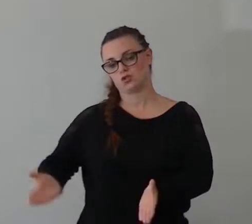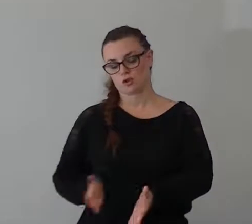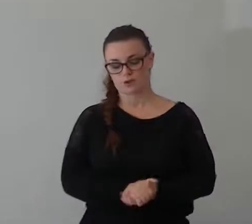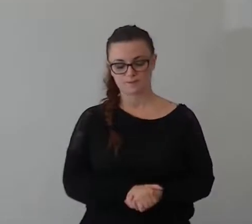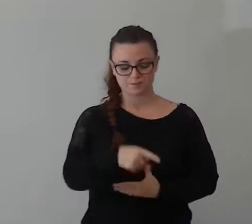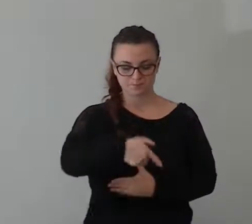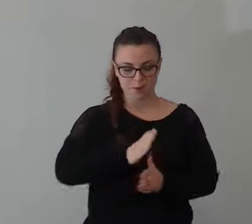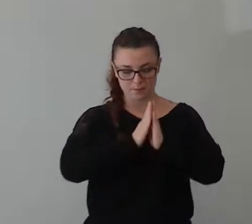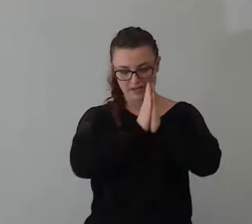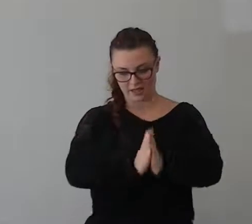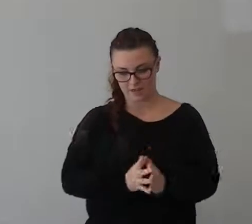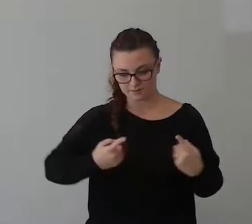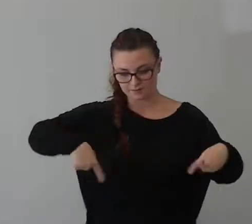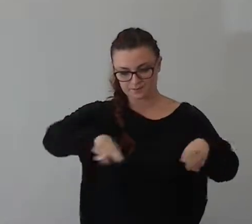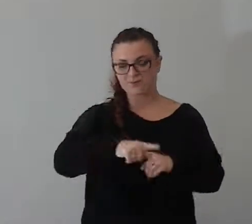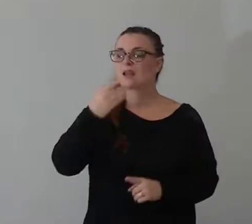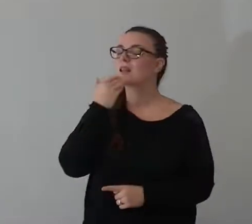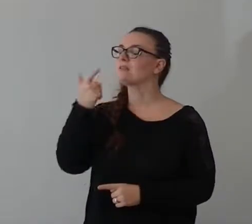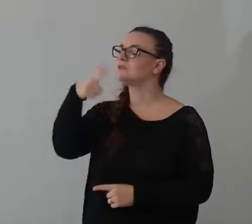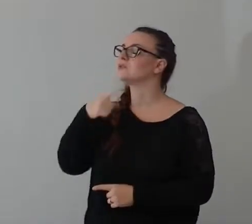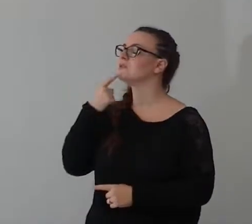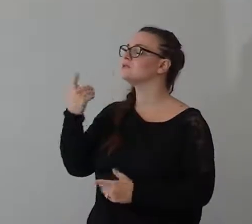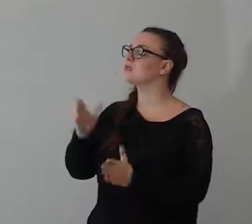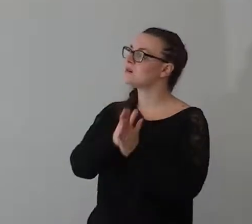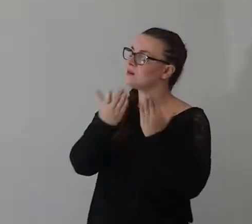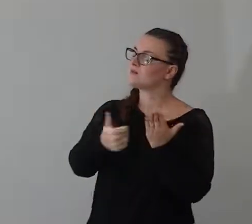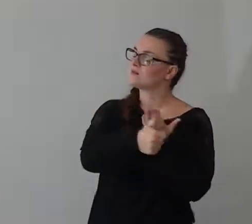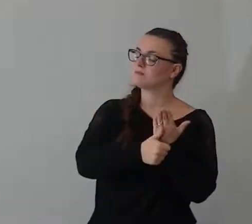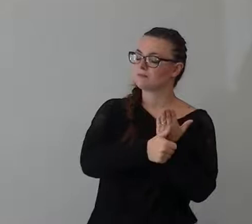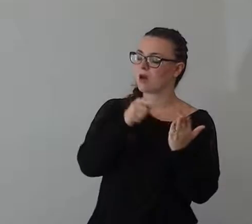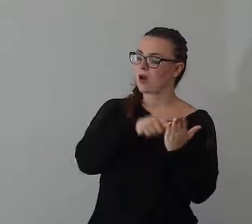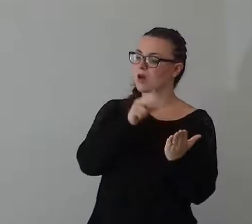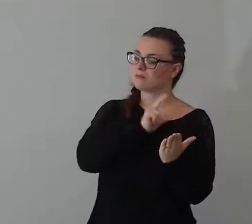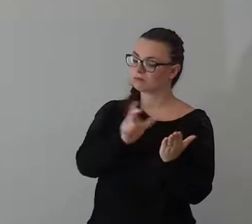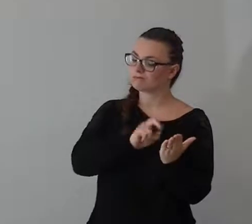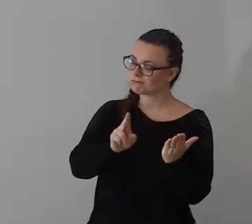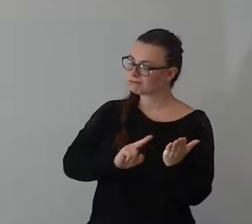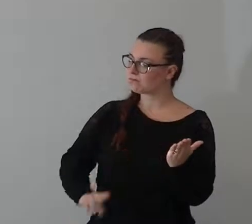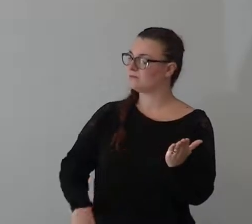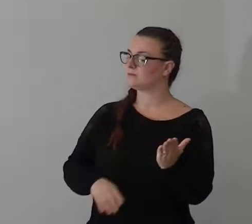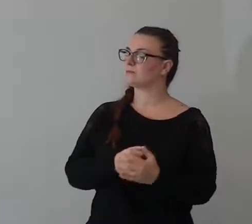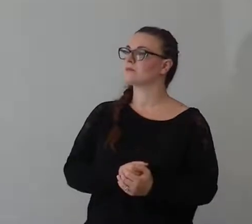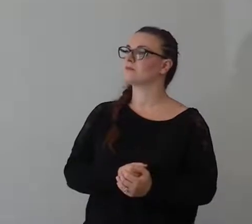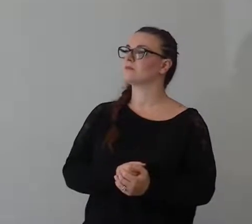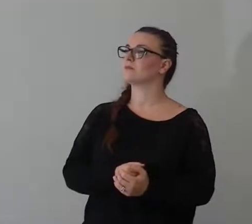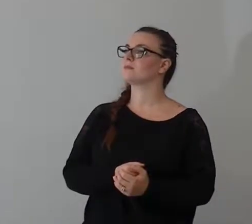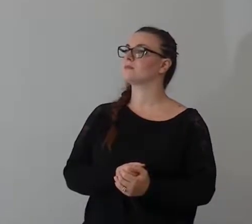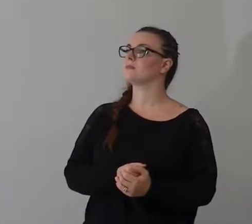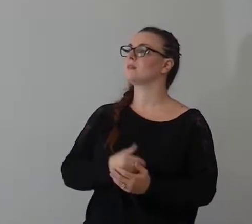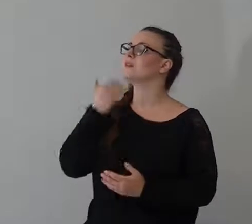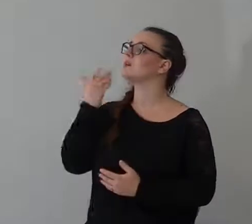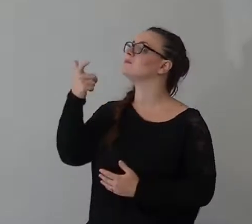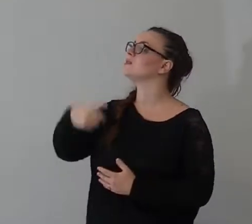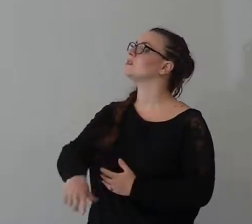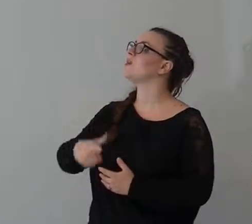Signore, grazie per la tua parola, grazie dell'esempio che ci dà la tua parola, queste persone stupende di forza, di